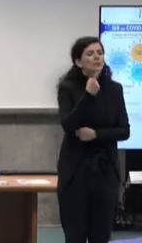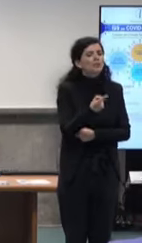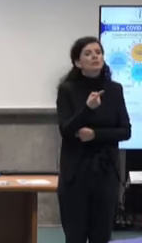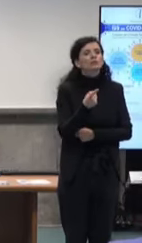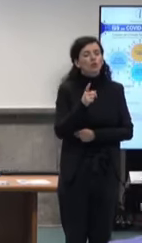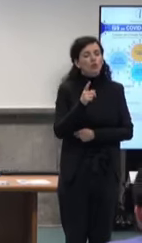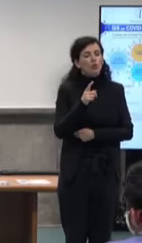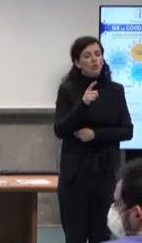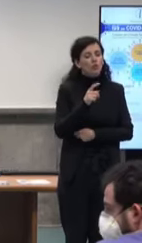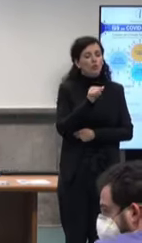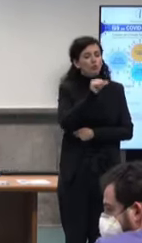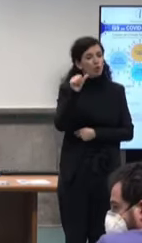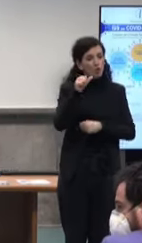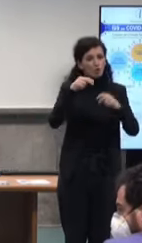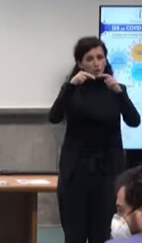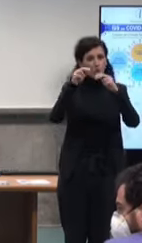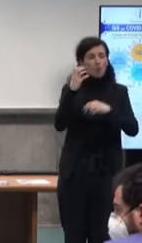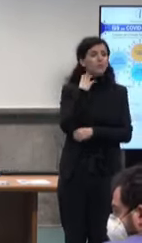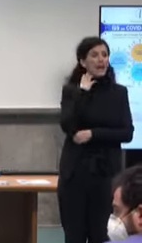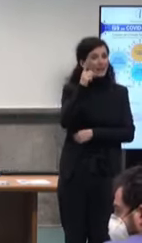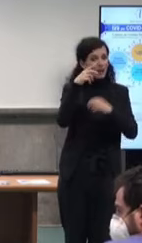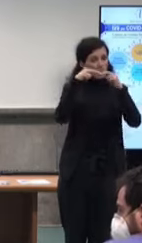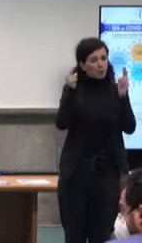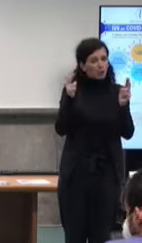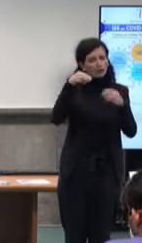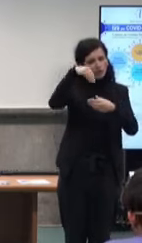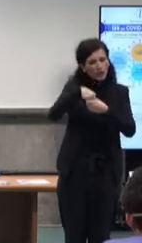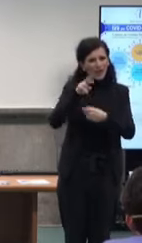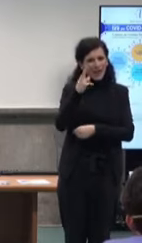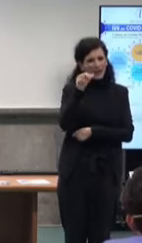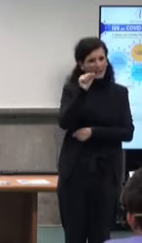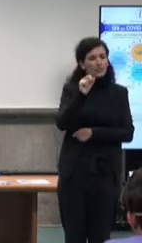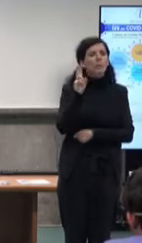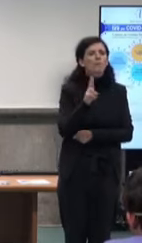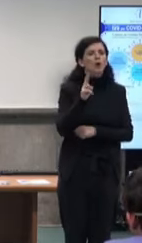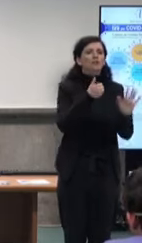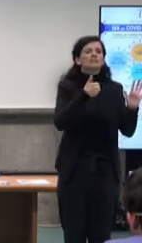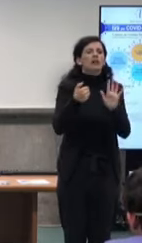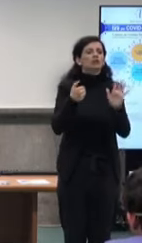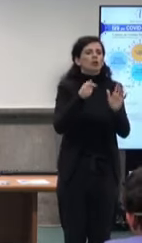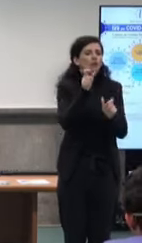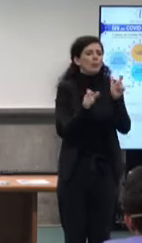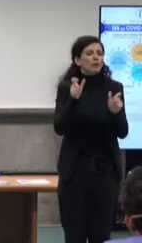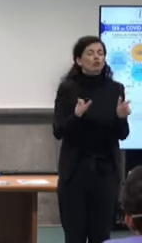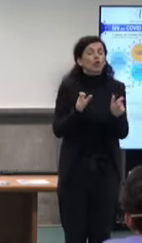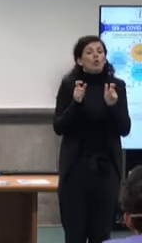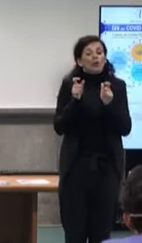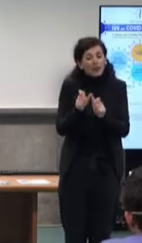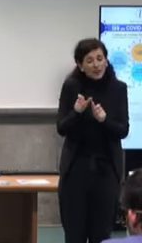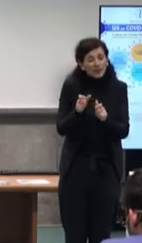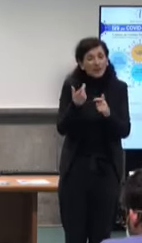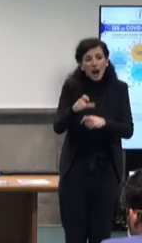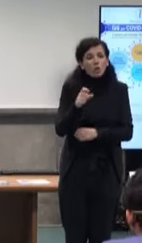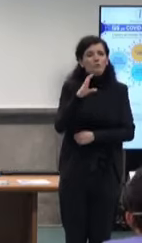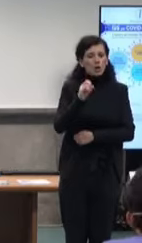nella provincia di bergamo nelle residenze sanitarie sono morte 600 persone perkovic i due dati in